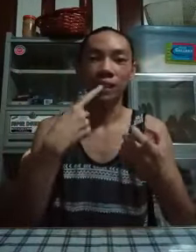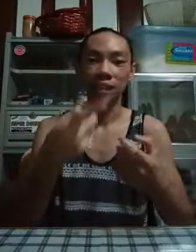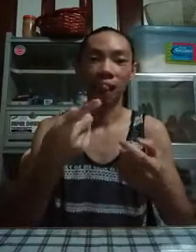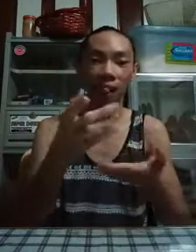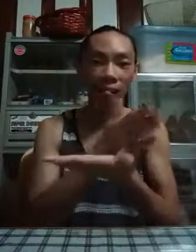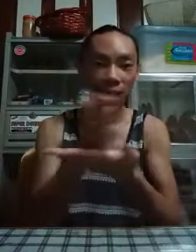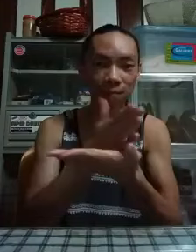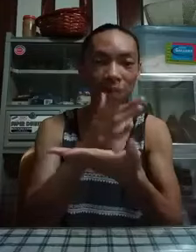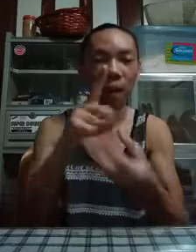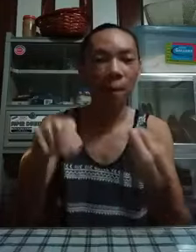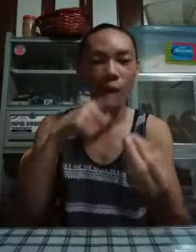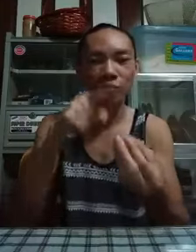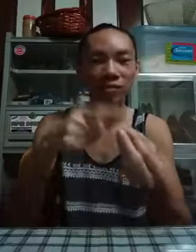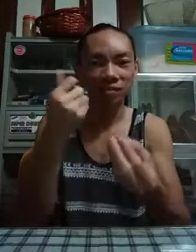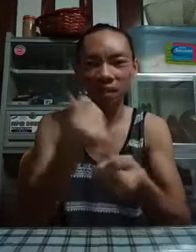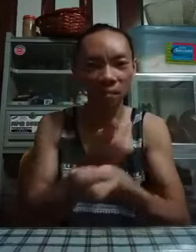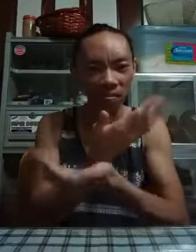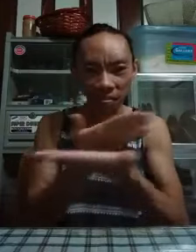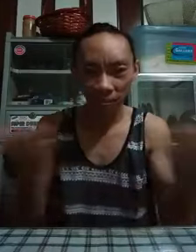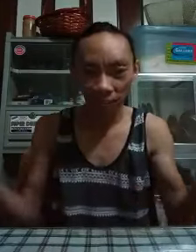Alam mo, natatakot kasi ako.